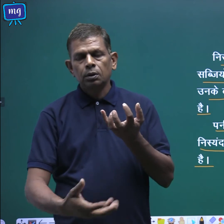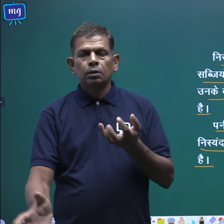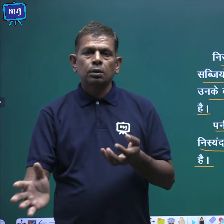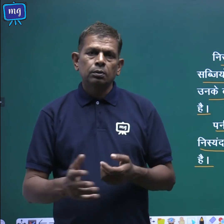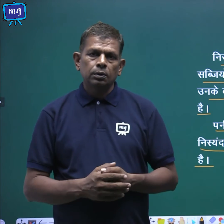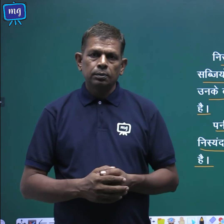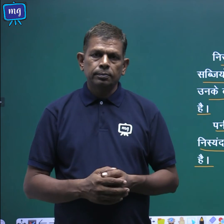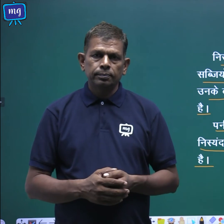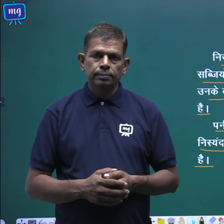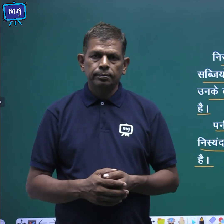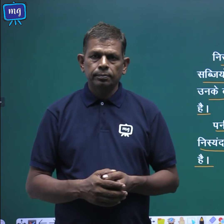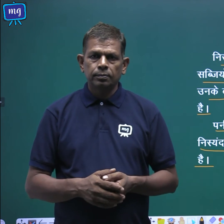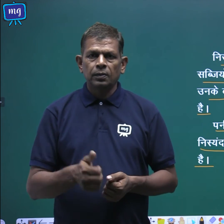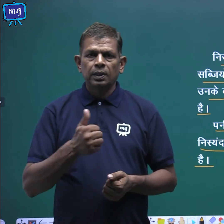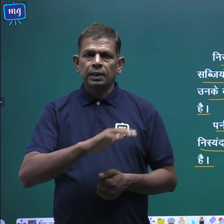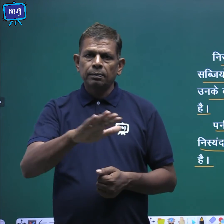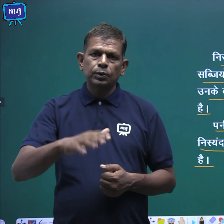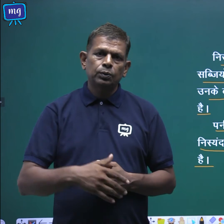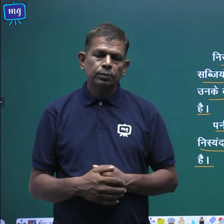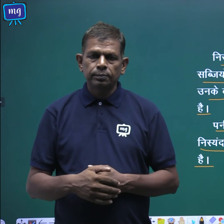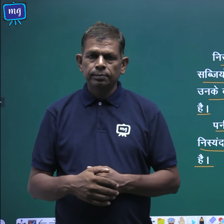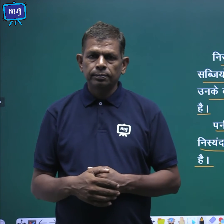विधि। ठीक है बच्चों।